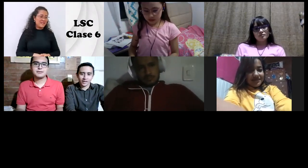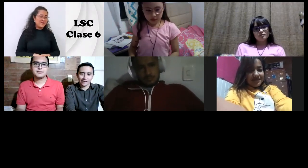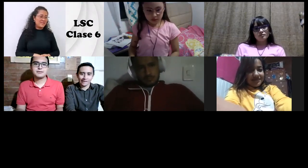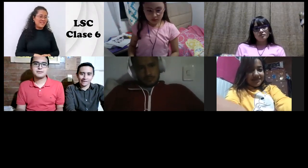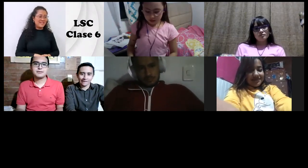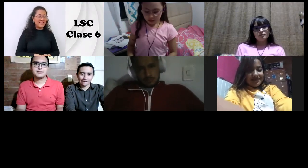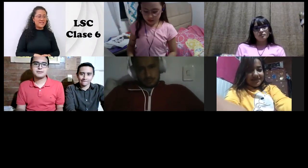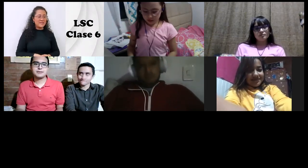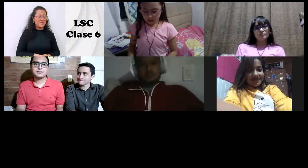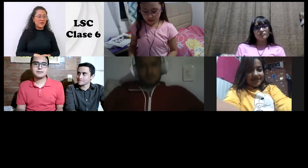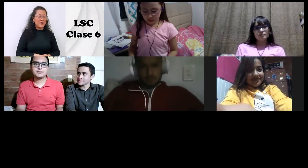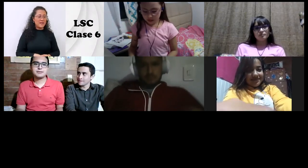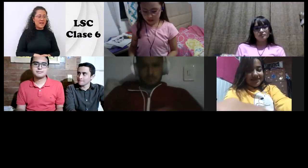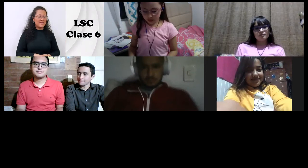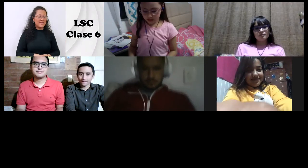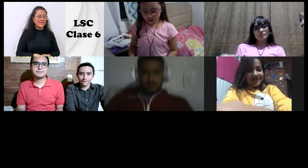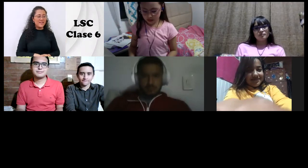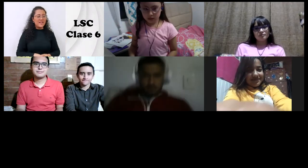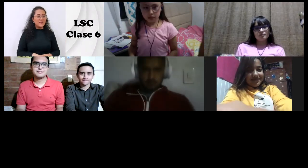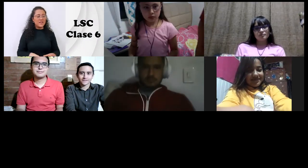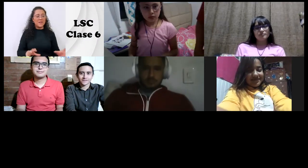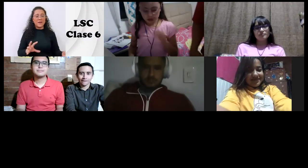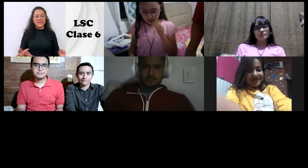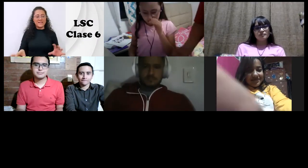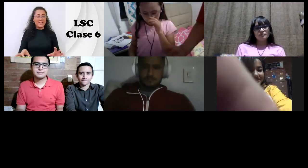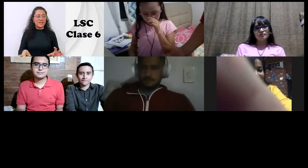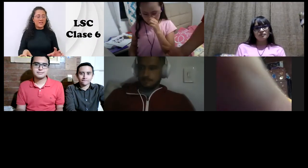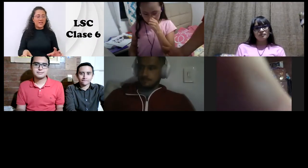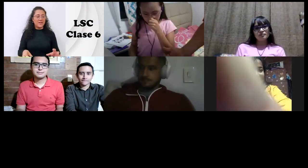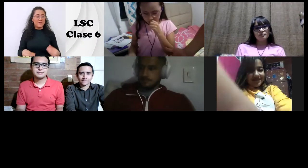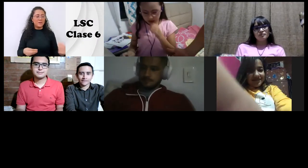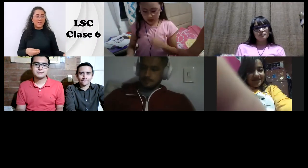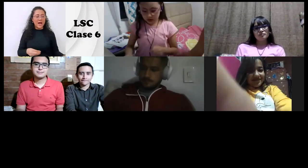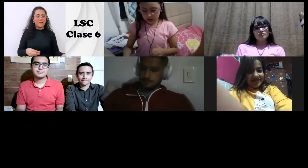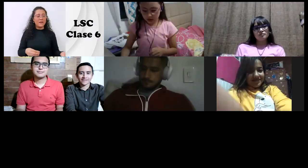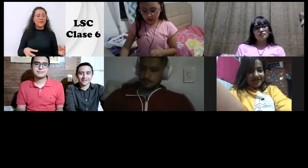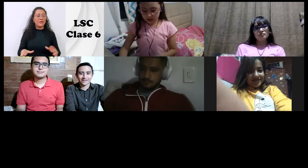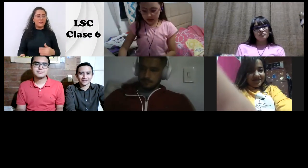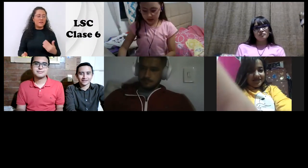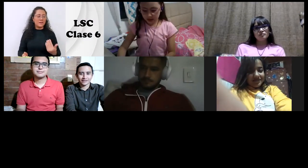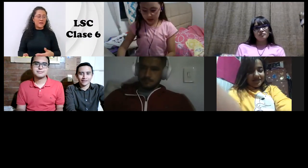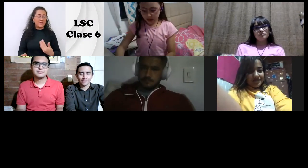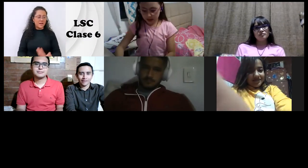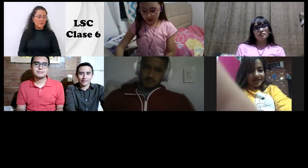los siguientes vocabularios, ¿cierto? Ustedes me van diciendo si vamos muy rápido o si practicamos